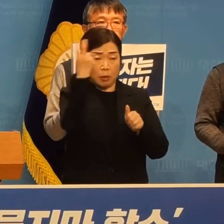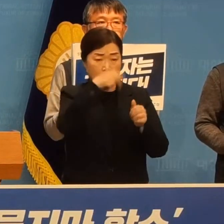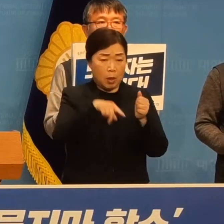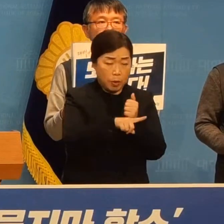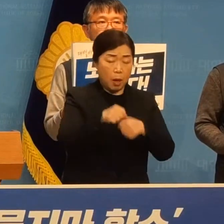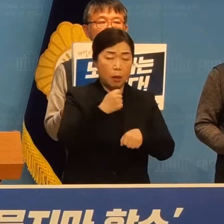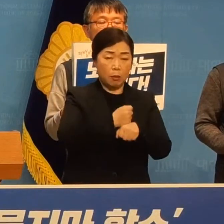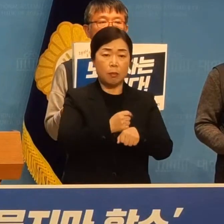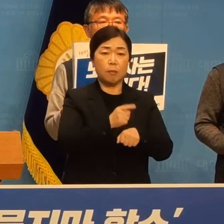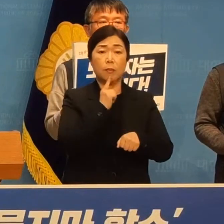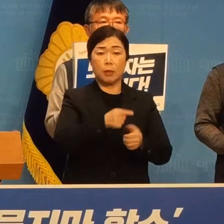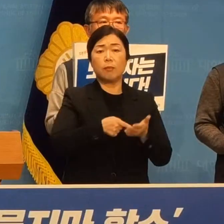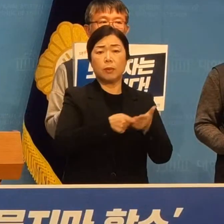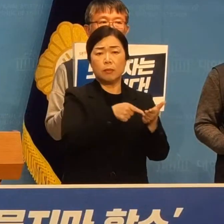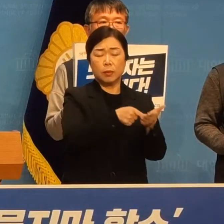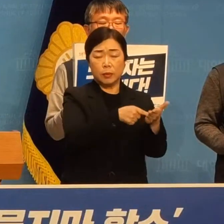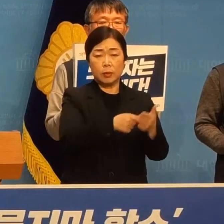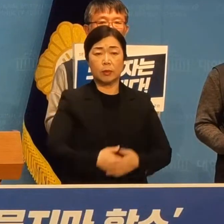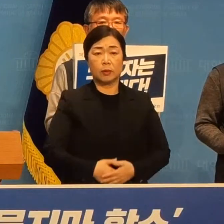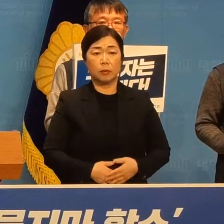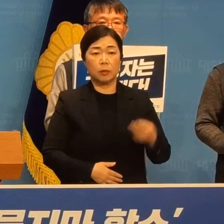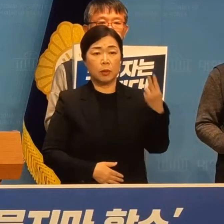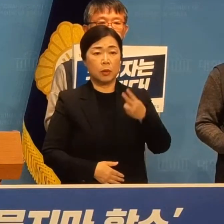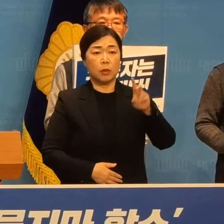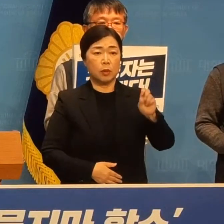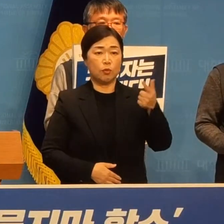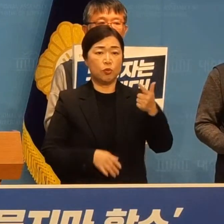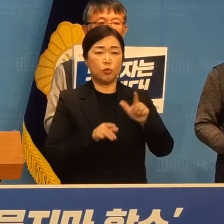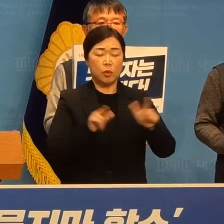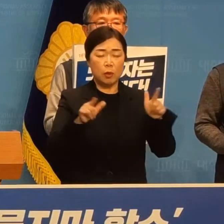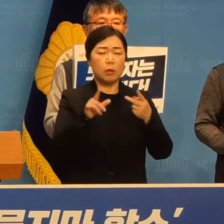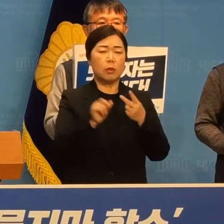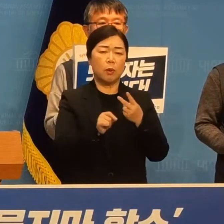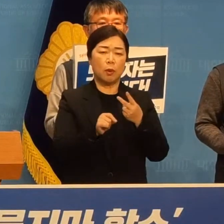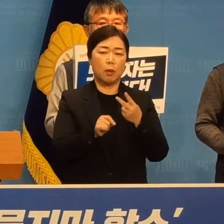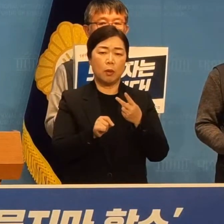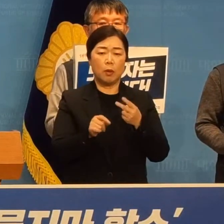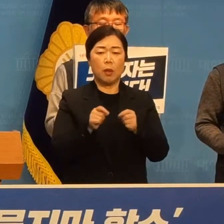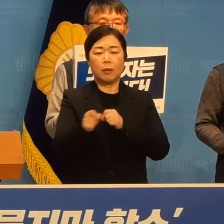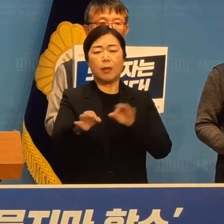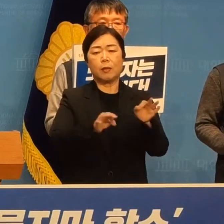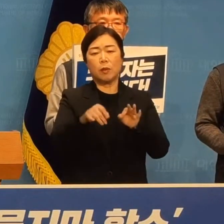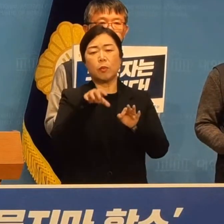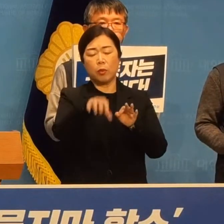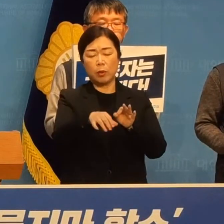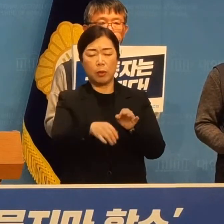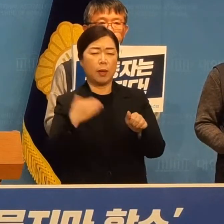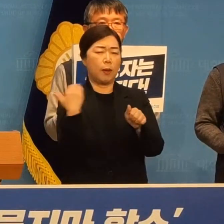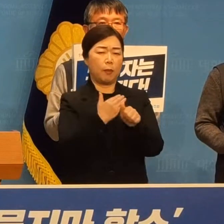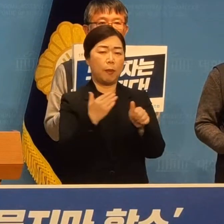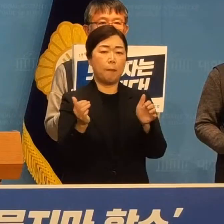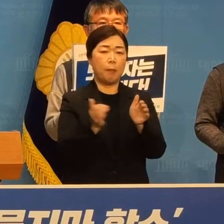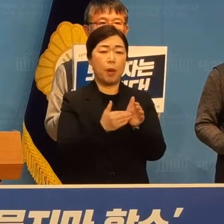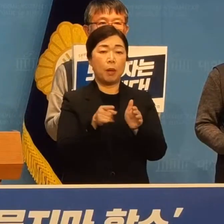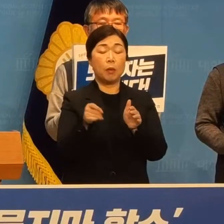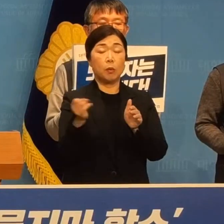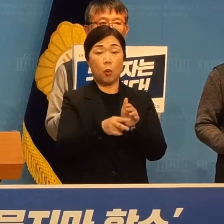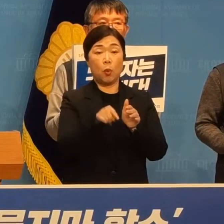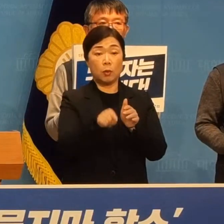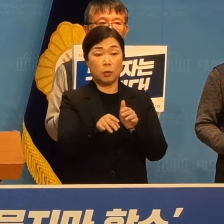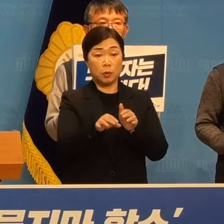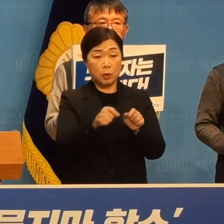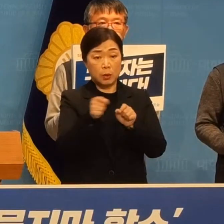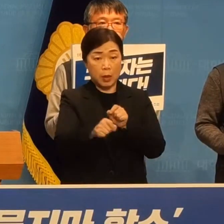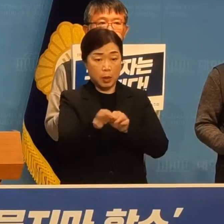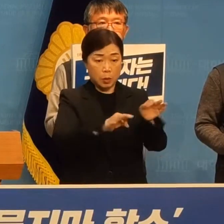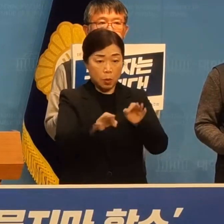반년도 되지 않은 2016년 1월 김 지회장은 대리점에서 해고당했고 소속 대리점마저 문을 닫게